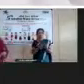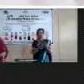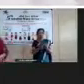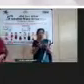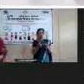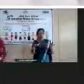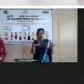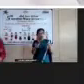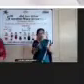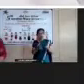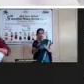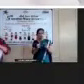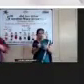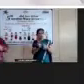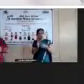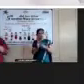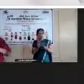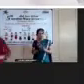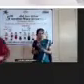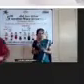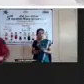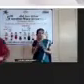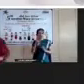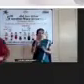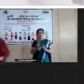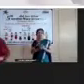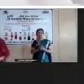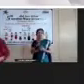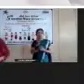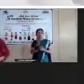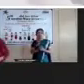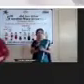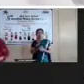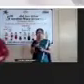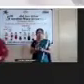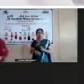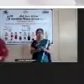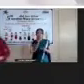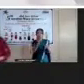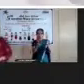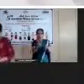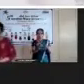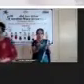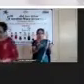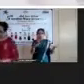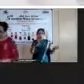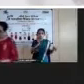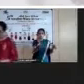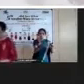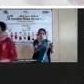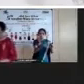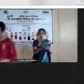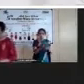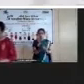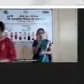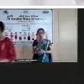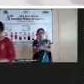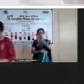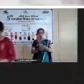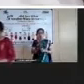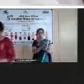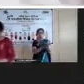सक्रिय रूप से लगे हुए हैं। पूर्वोत्तर के प्रत्येक राज्य में जल्दी ही मानव संसाधन विभाग, मानव संसाधन विकास सहित दिव्यांगजनों